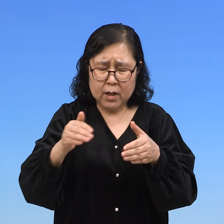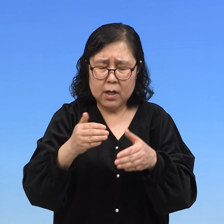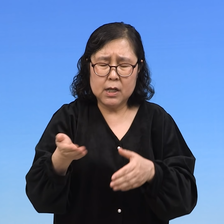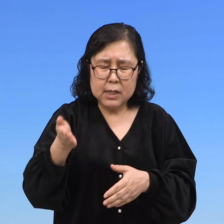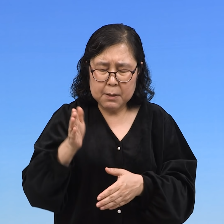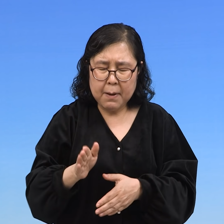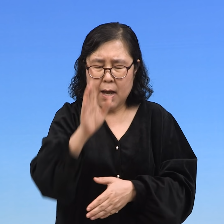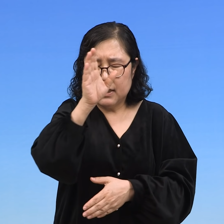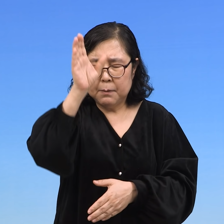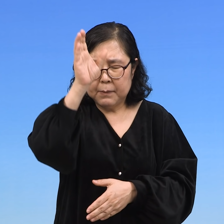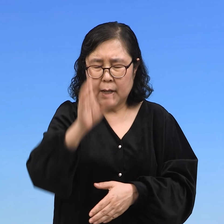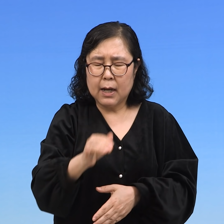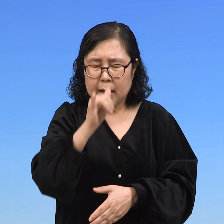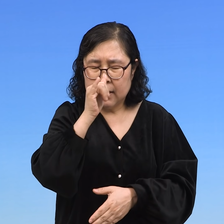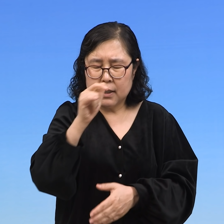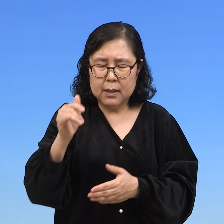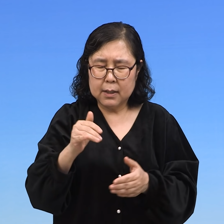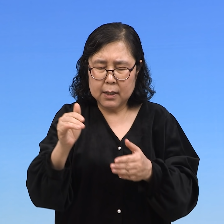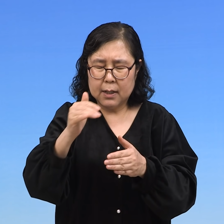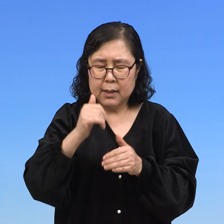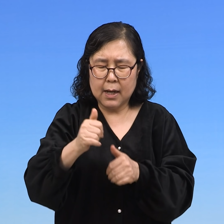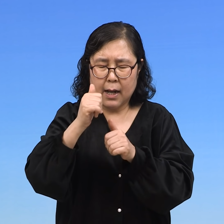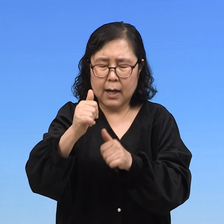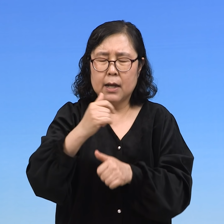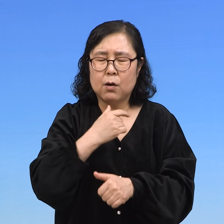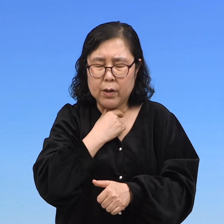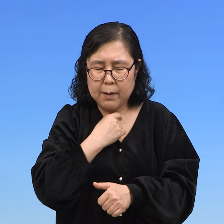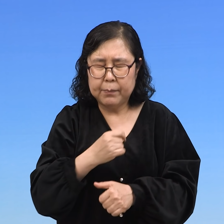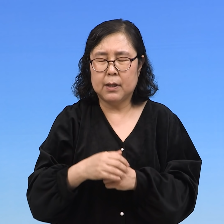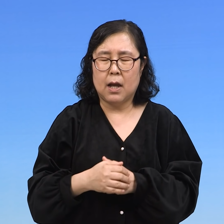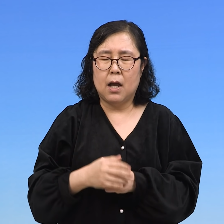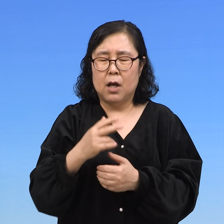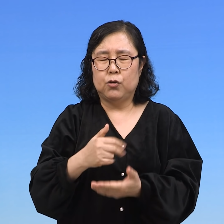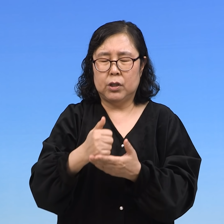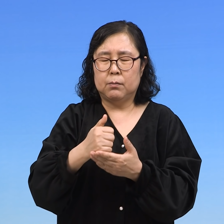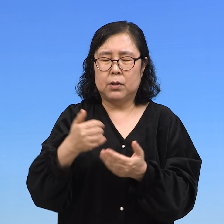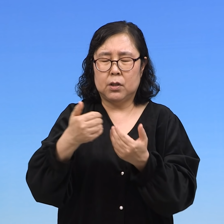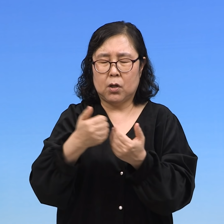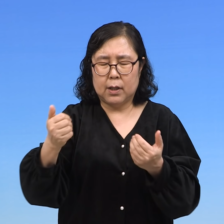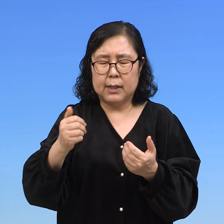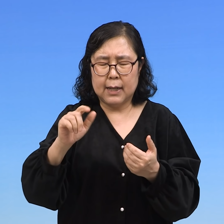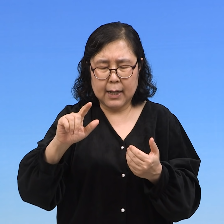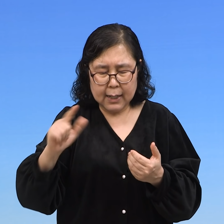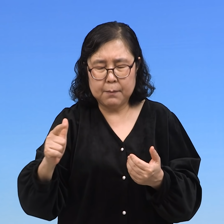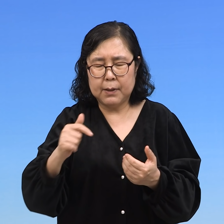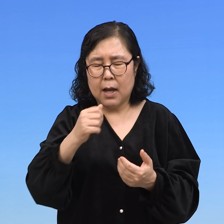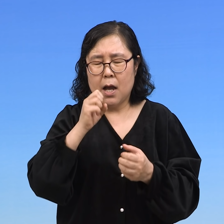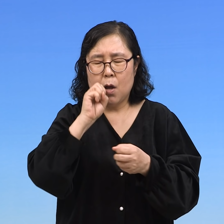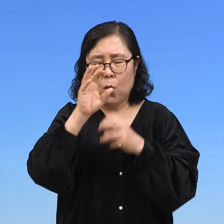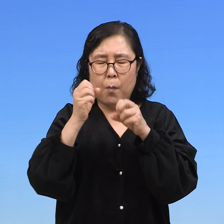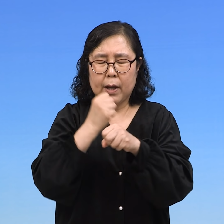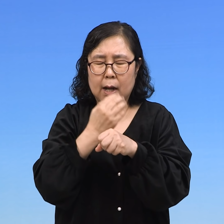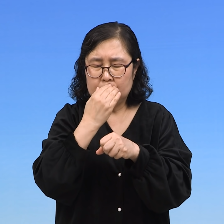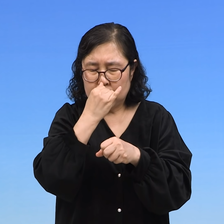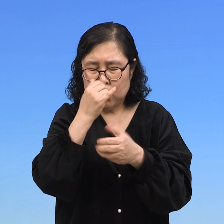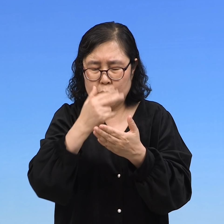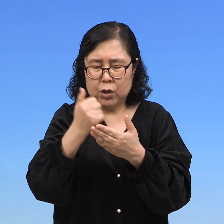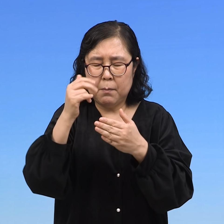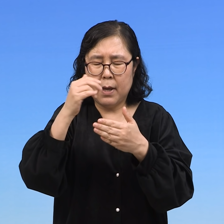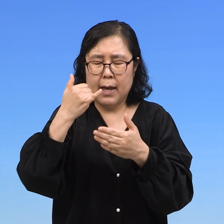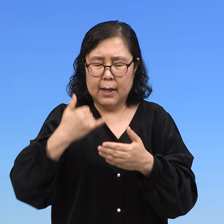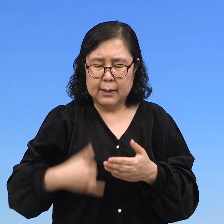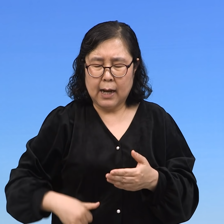십자가가 있는 그 길을 따라가겠습니다 주님을 떠나지 않겠습니다 이렇게 고백할 수 있는 주님의 자녀들 되게 하여